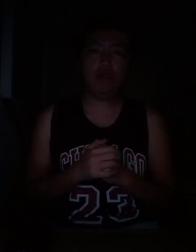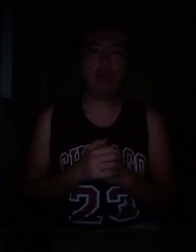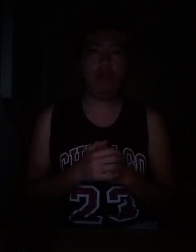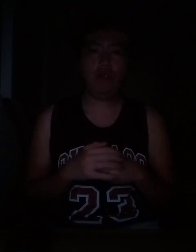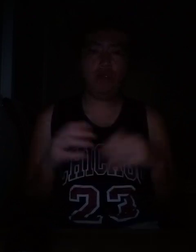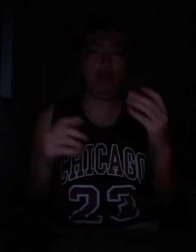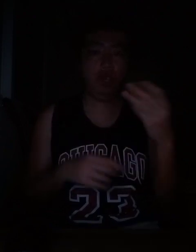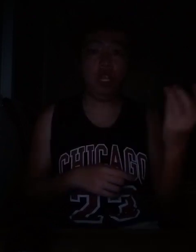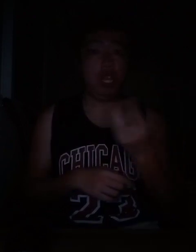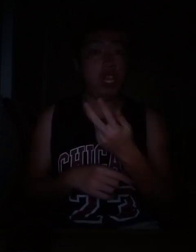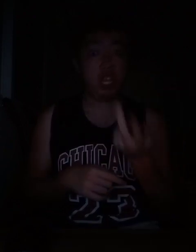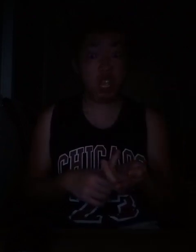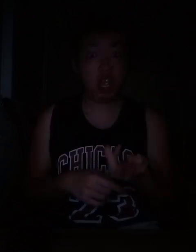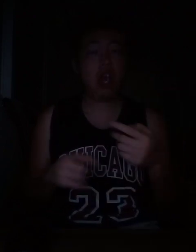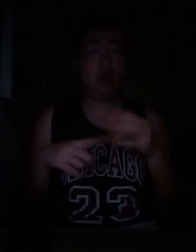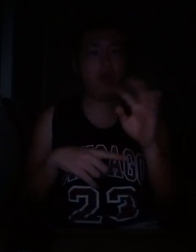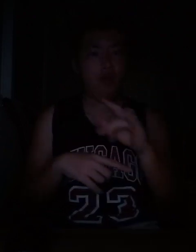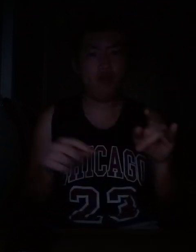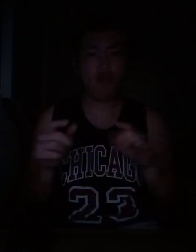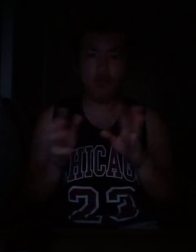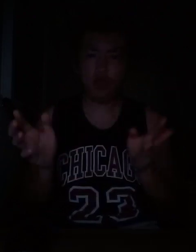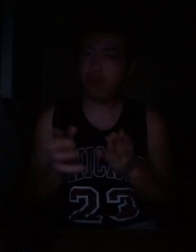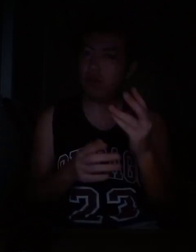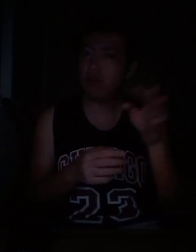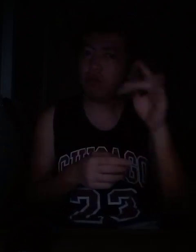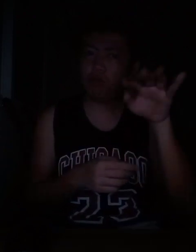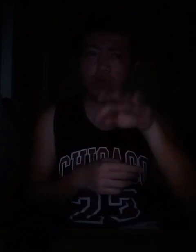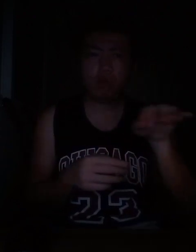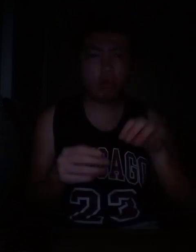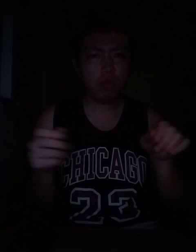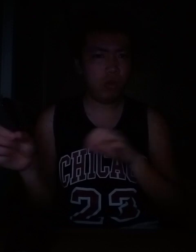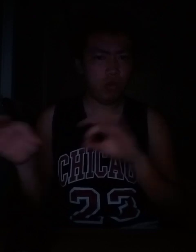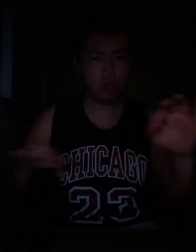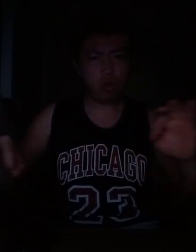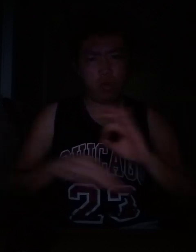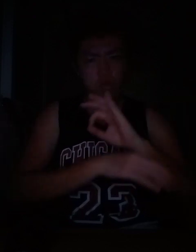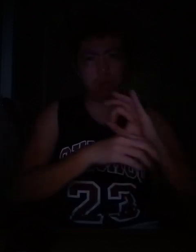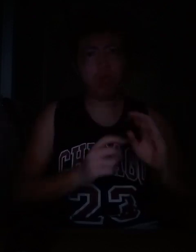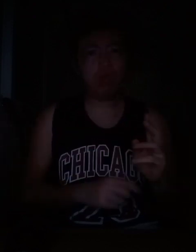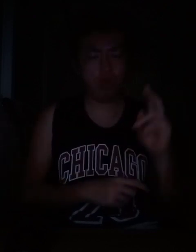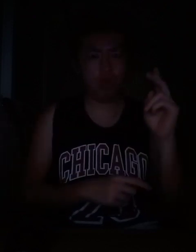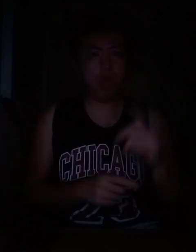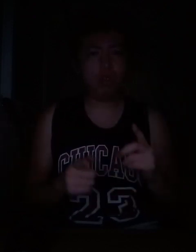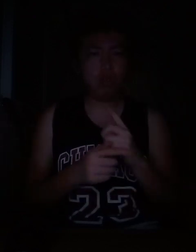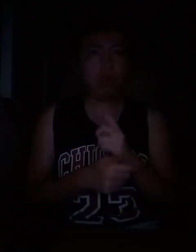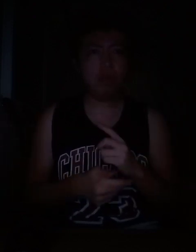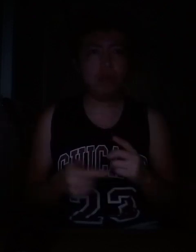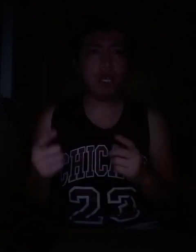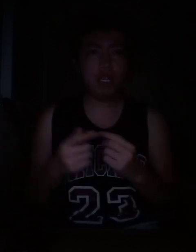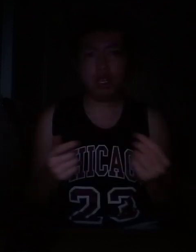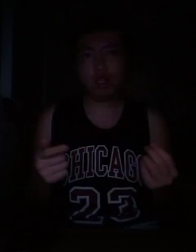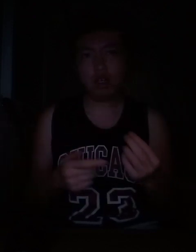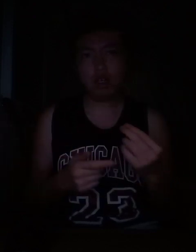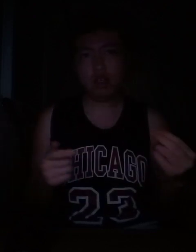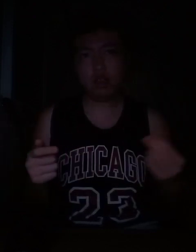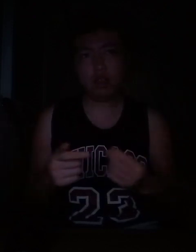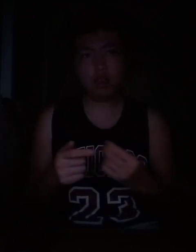한편 지난달 전국적인 수해 당시 물풀을 쳐서 논란을 빚었던 홍준표 대구시장은 여름 휴가 하루 만에